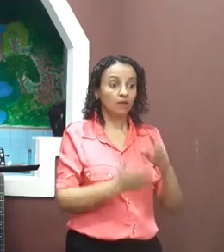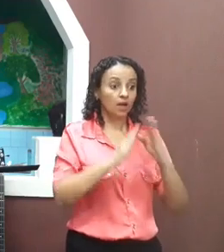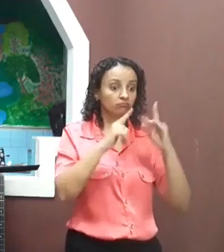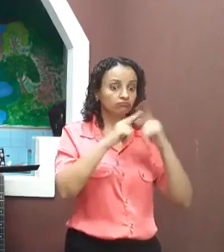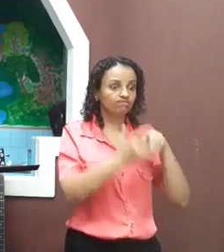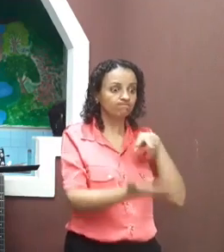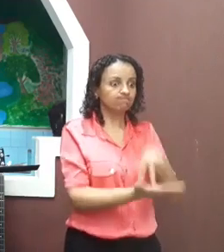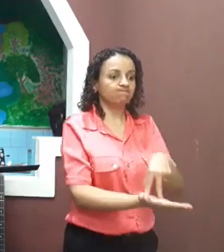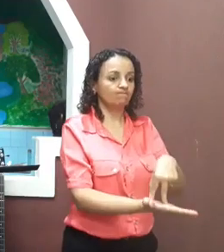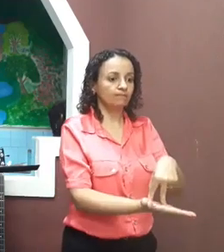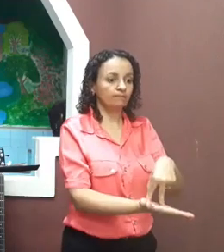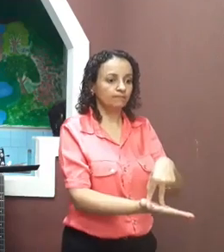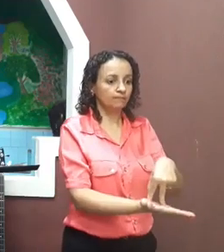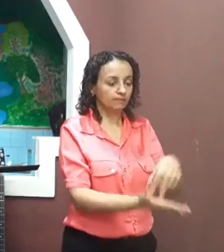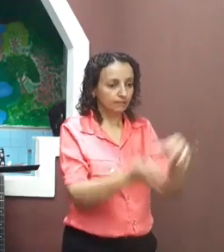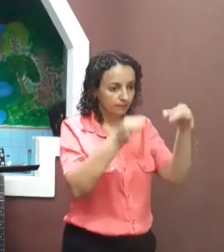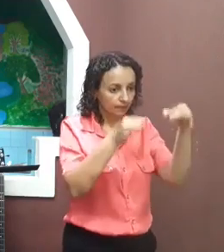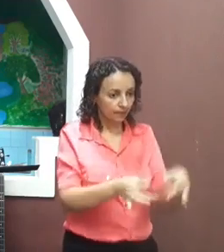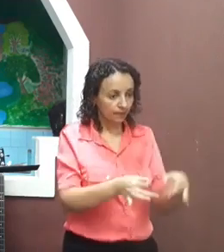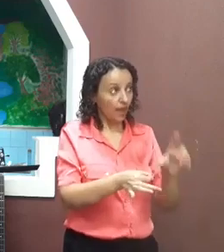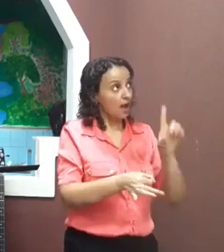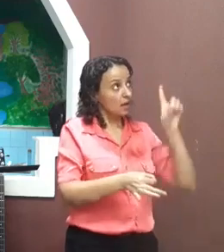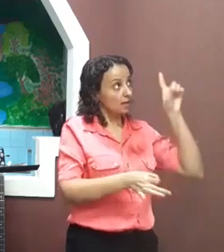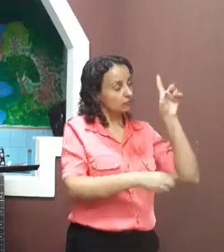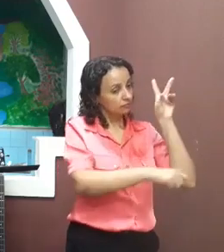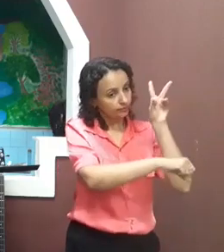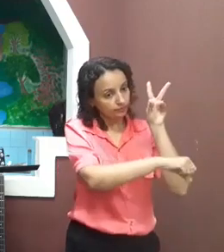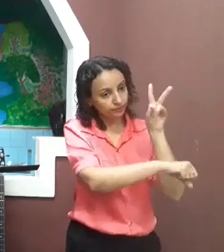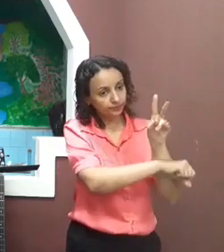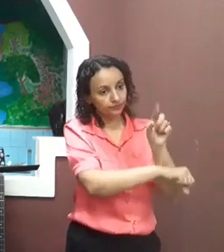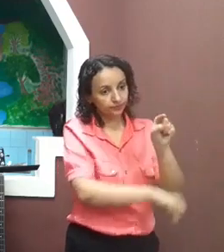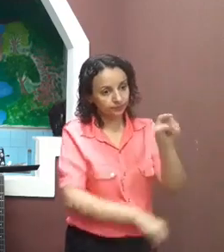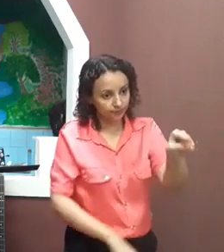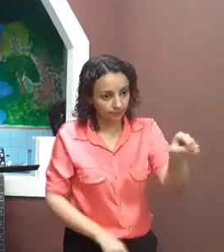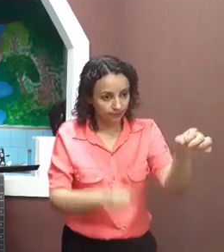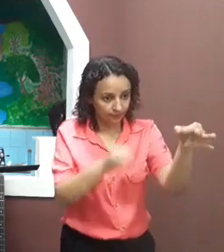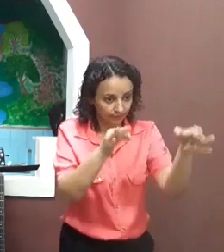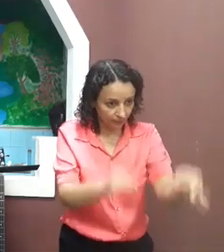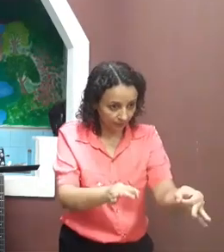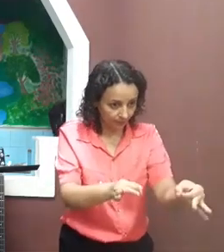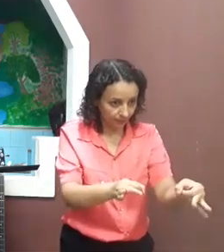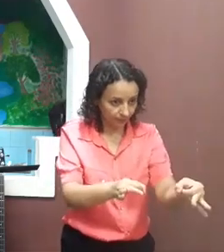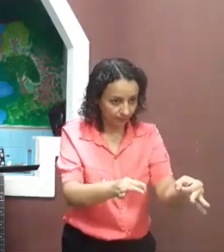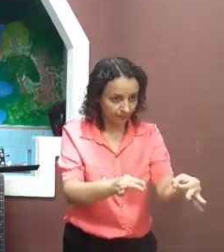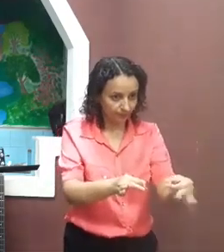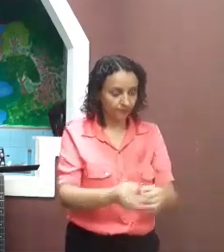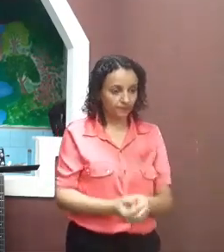Esteja debaixo da proteção do Senhor e seja